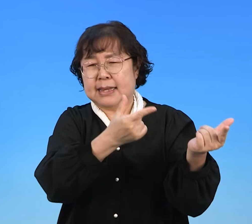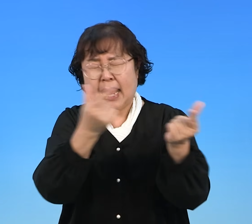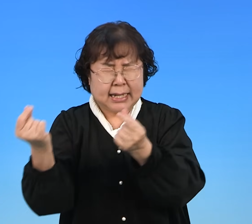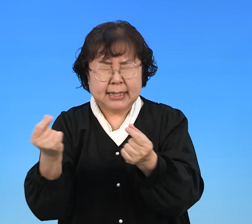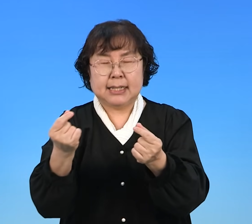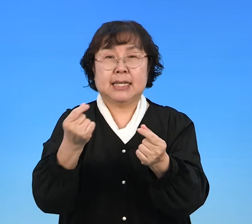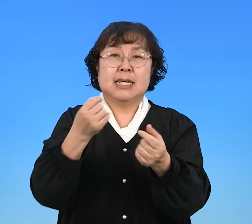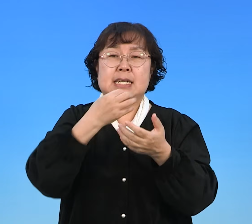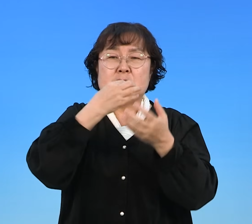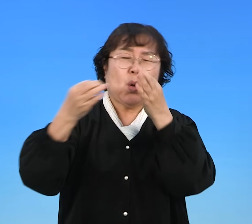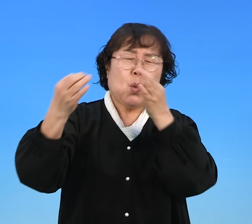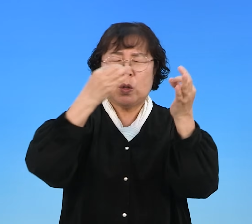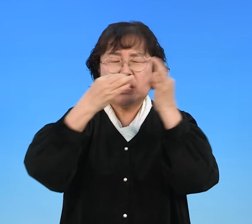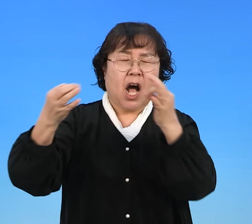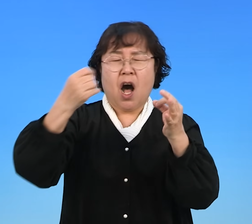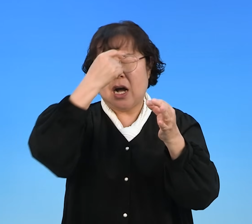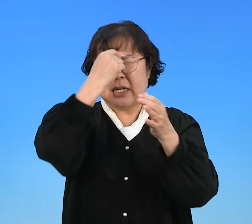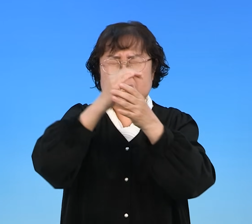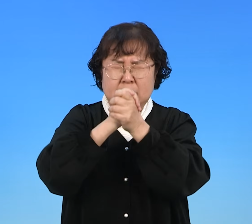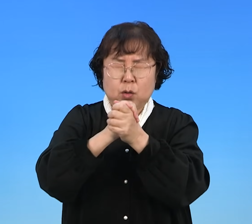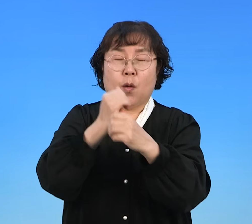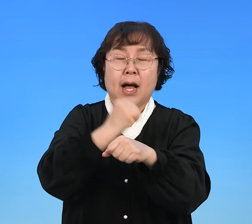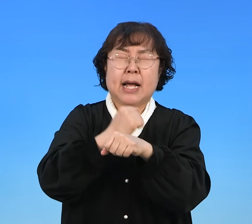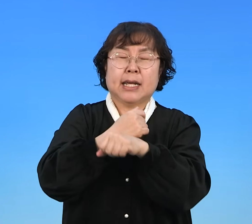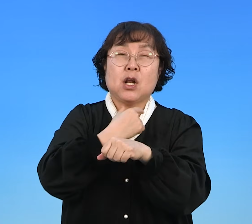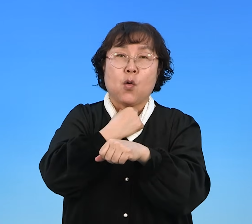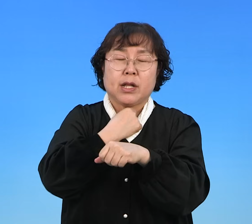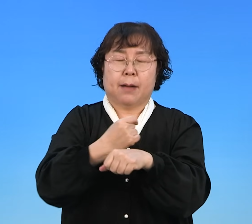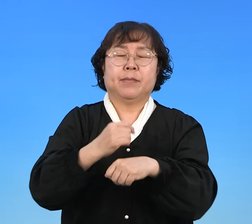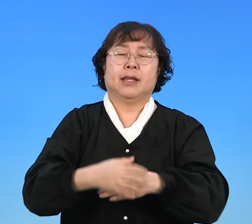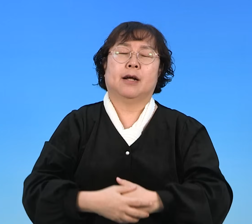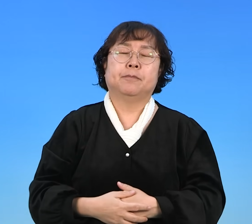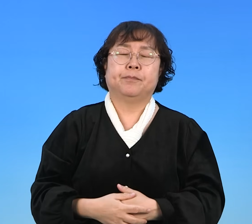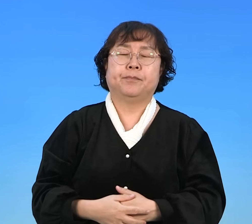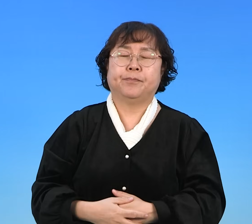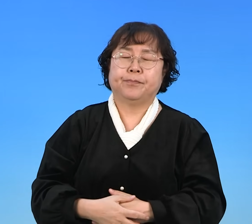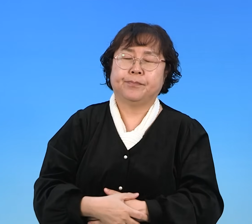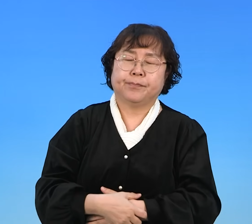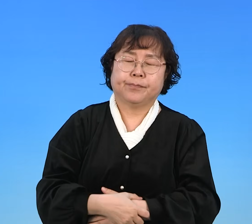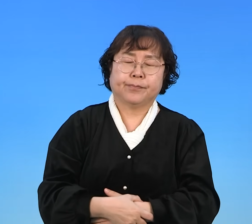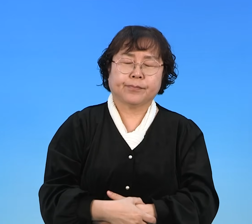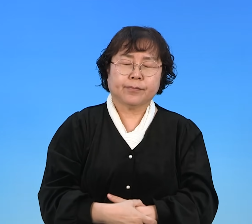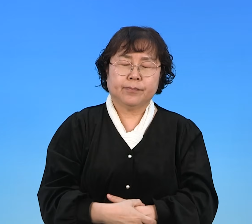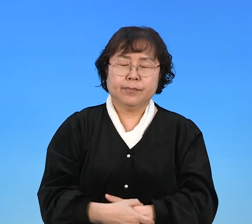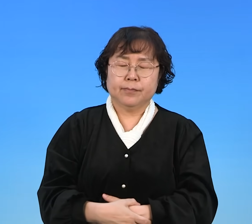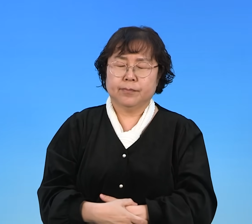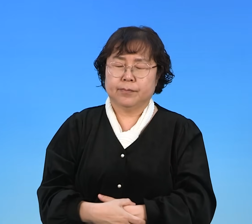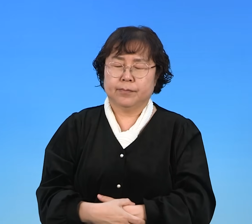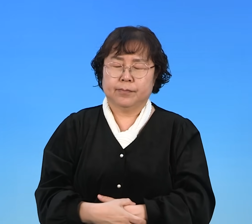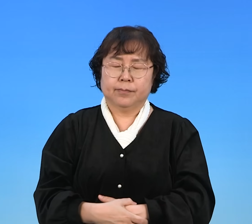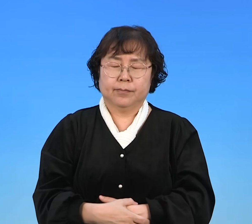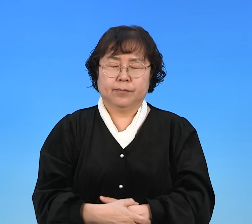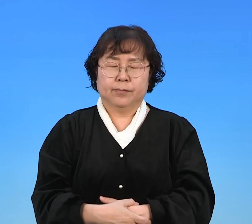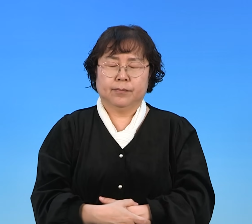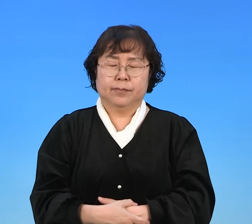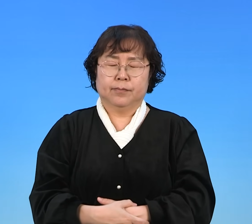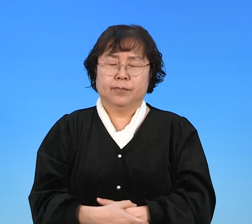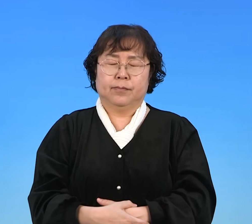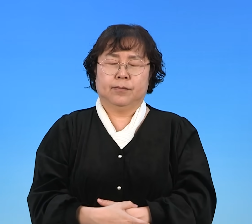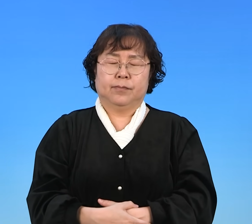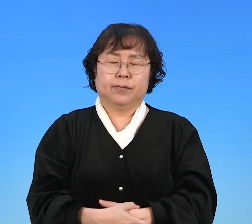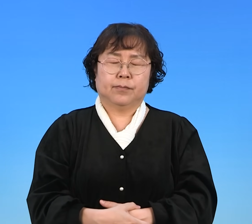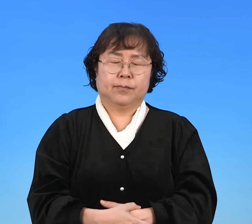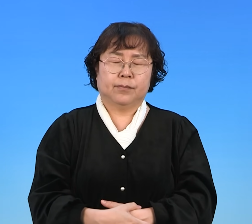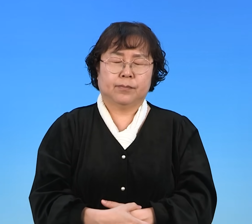합심하여 새해를 꿈꾸면서 은혜롭게 주님 앞으로 나아가기 원합니다. 기도하시겠습니다. 살아계신 하나님 아버지, 오늘